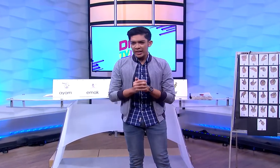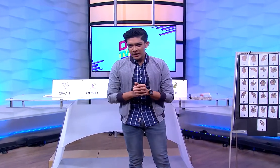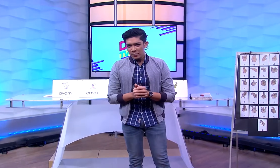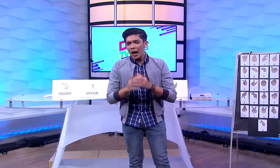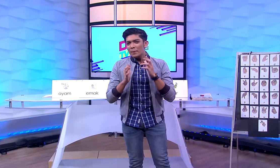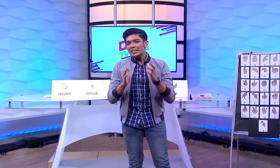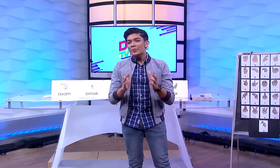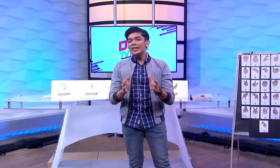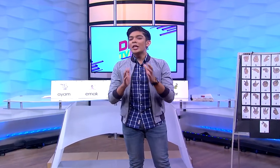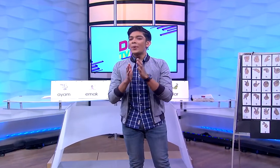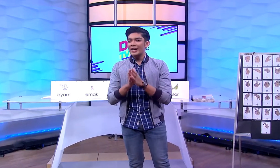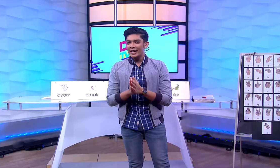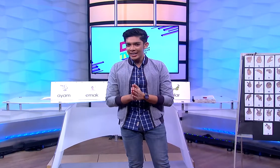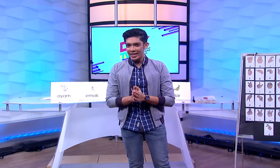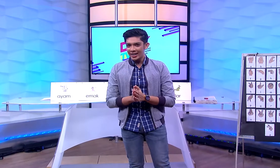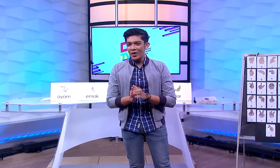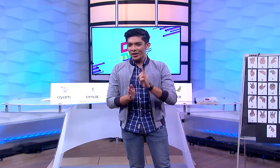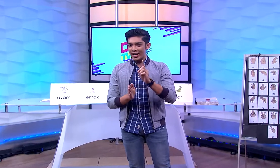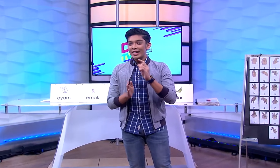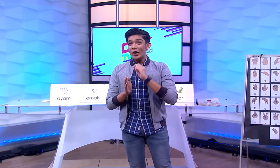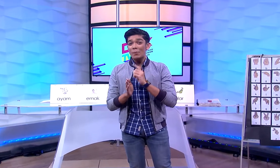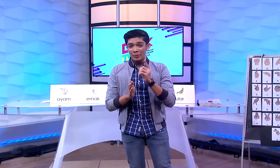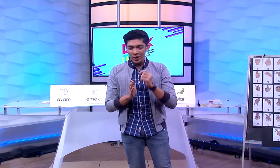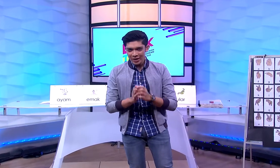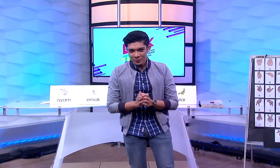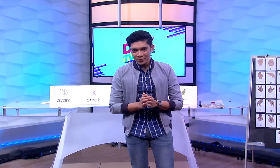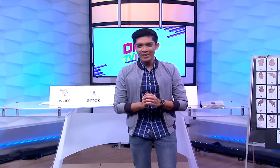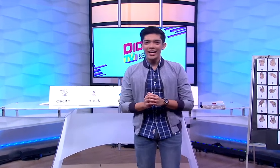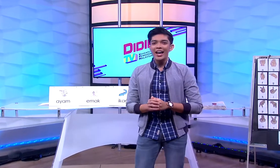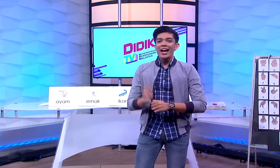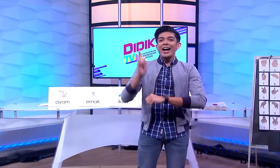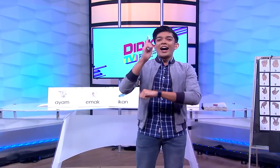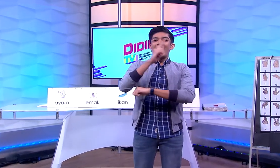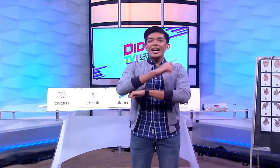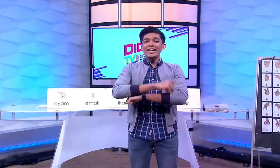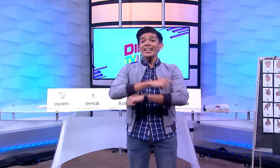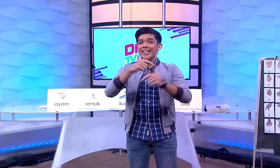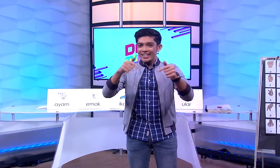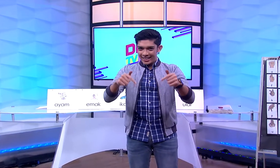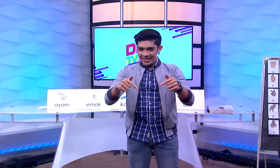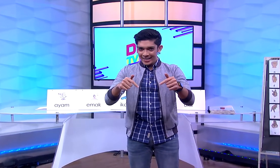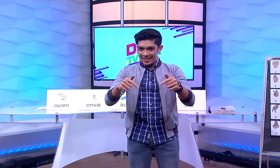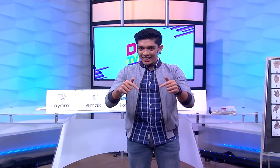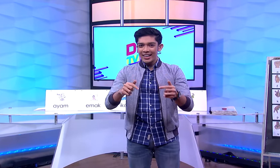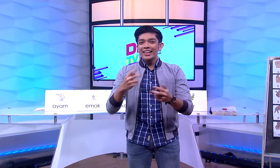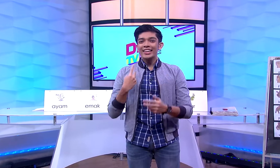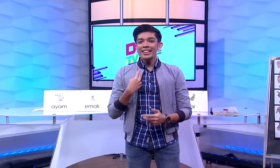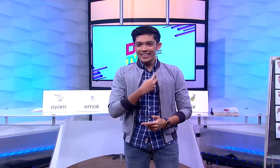hapus subjek kita pada hari ini Oke tengah paboya hari ini kita